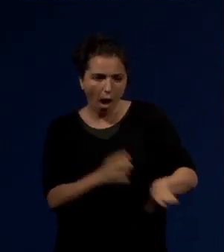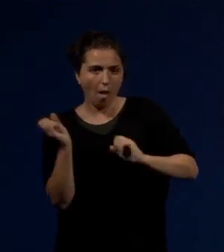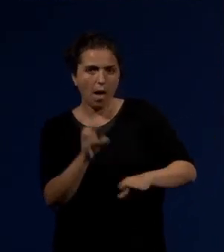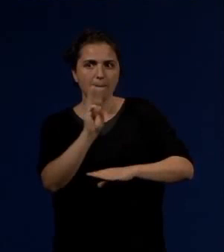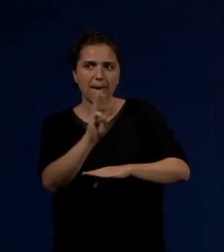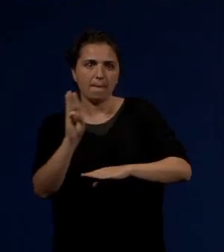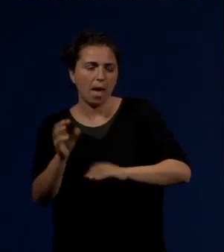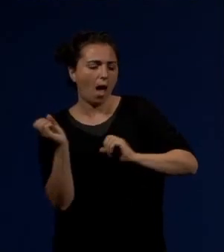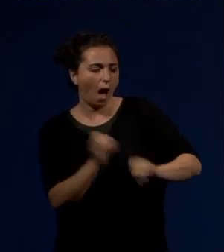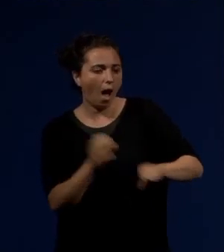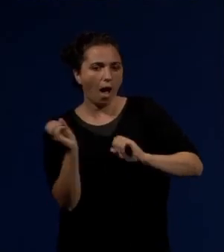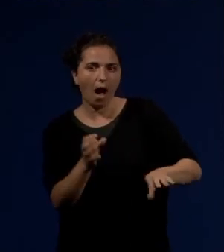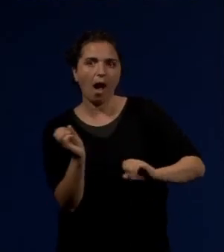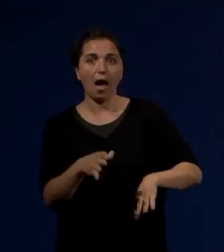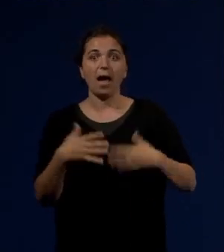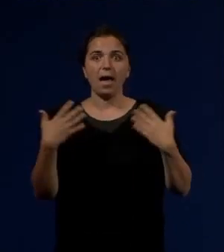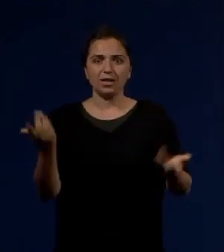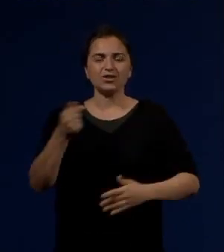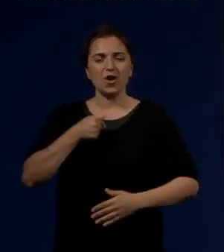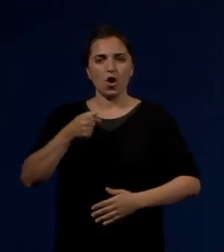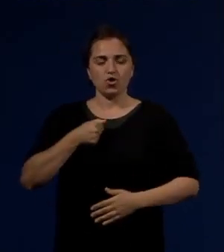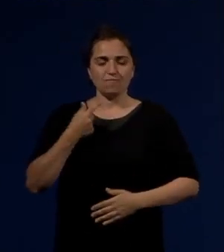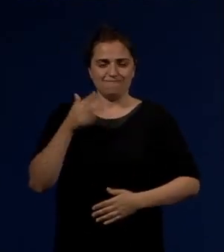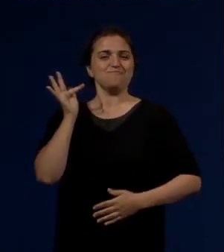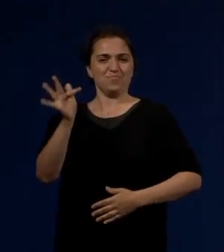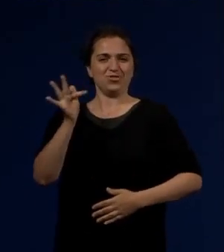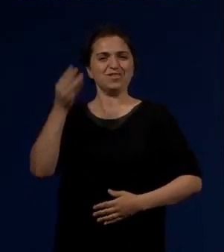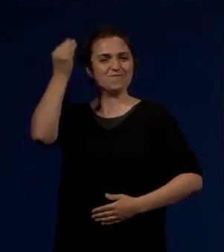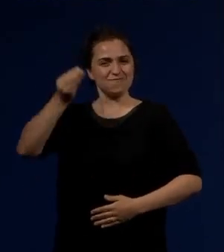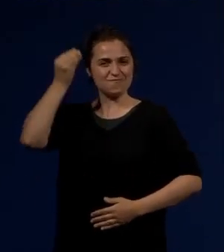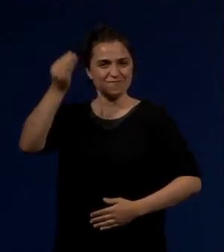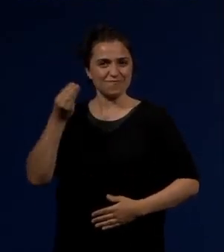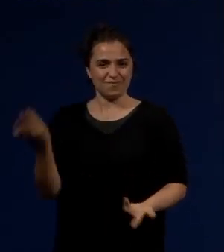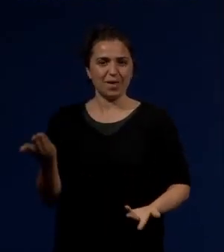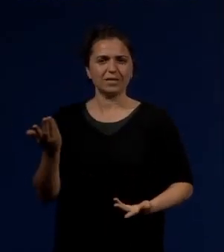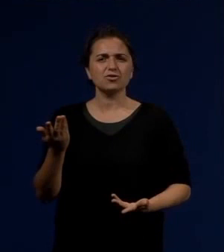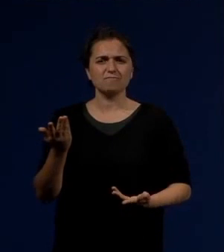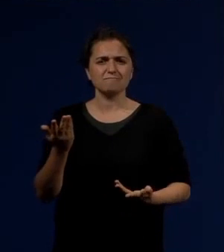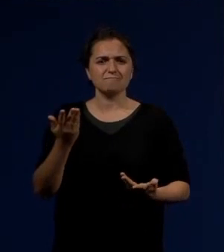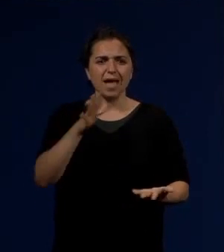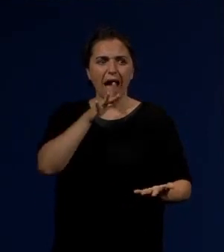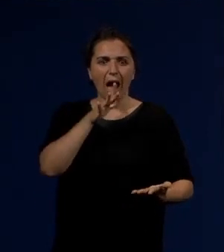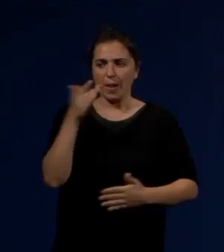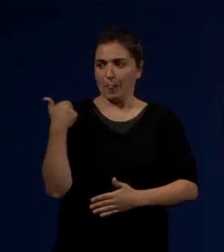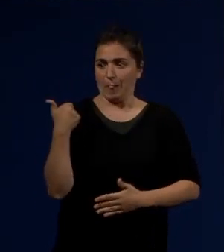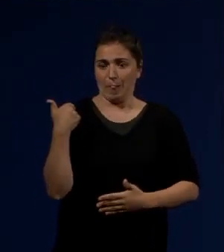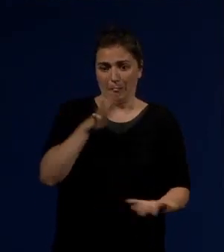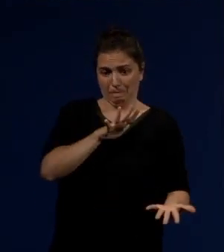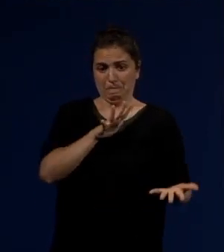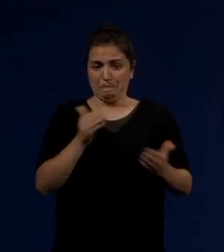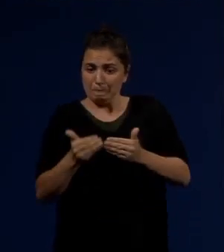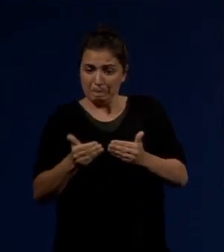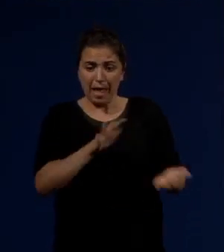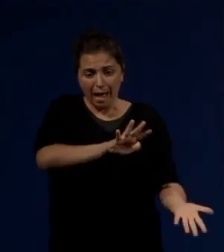Partido Popular, eu digo que son optimista. Estamos a tempo de cambiar de goberno xa. Estamos